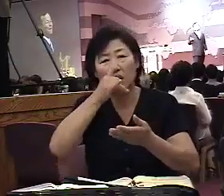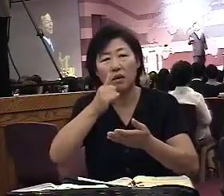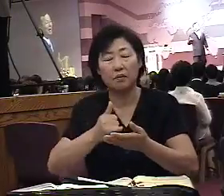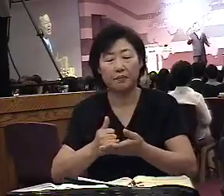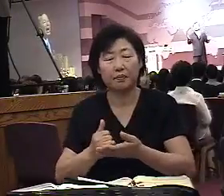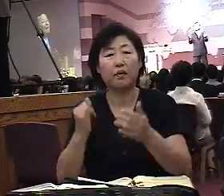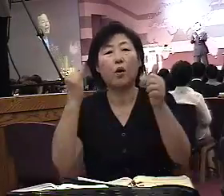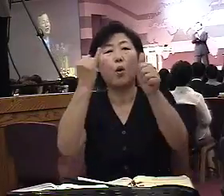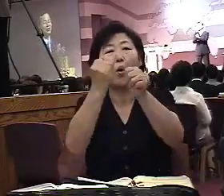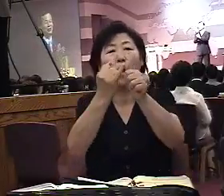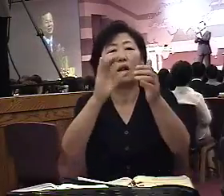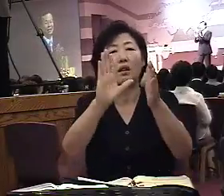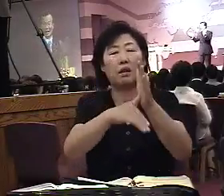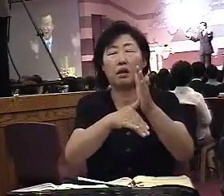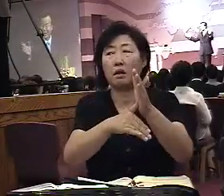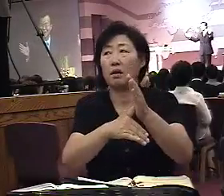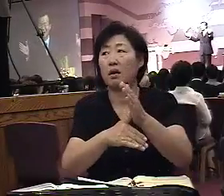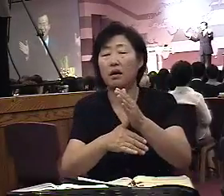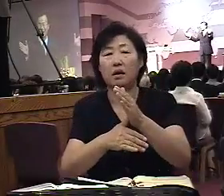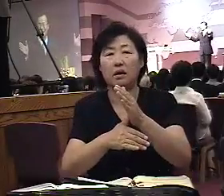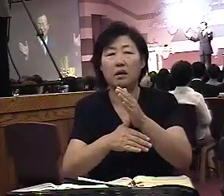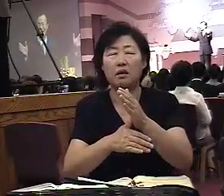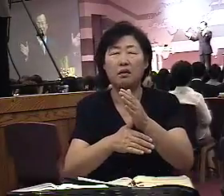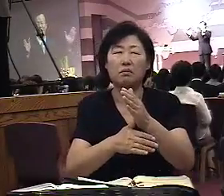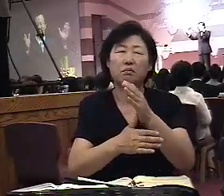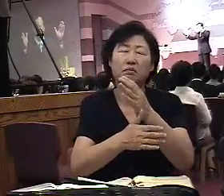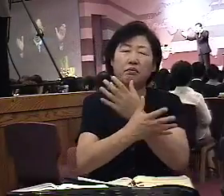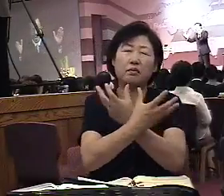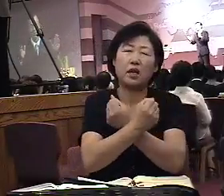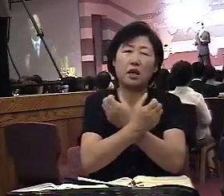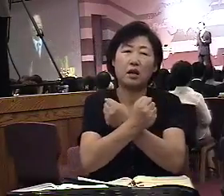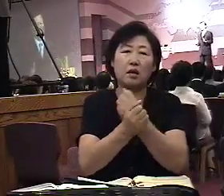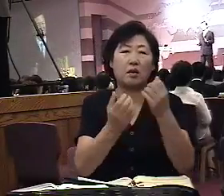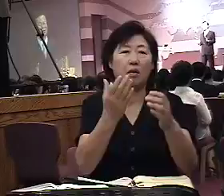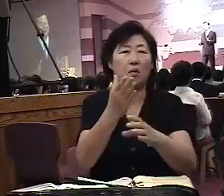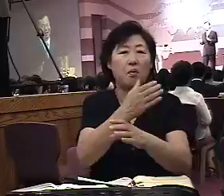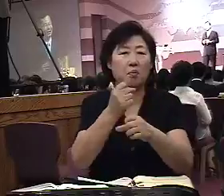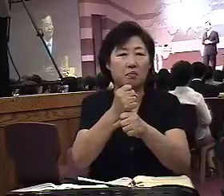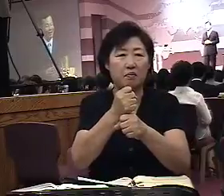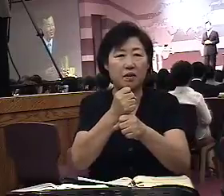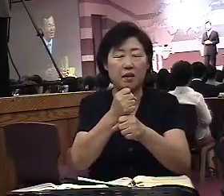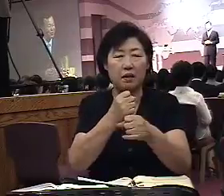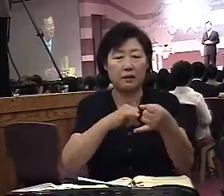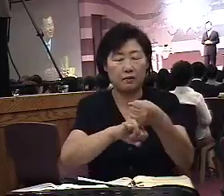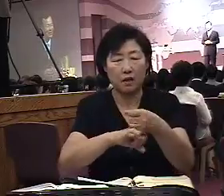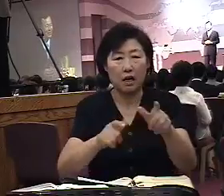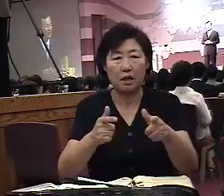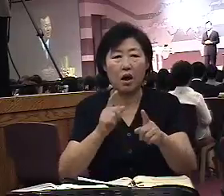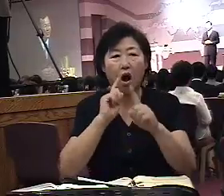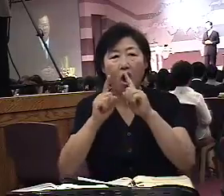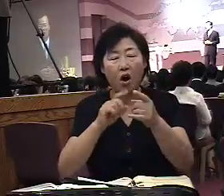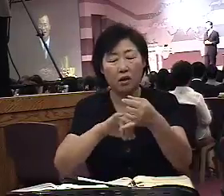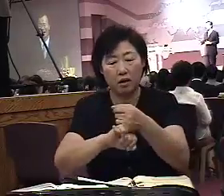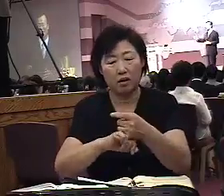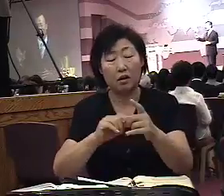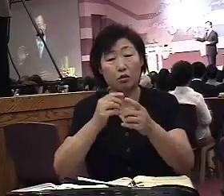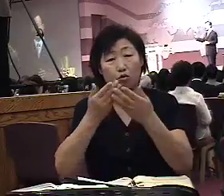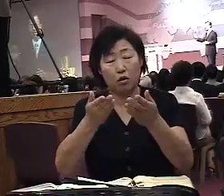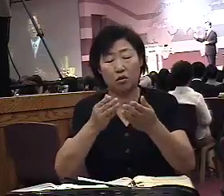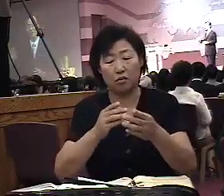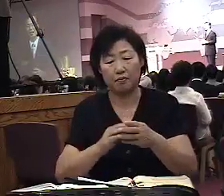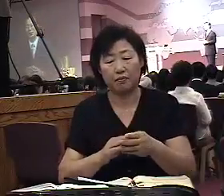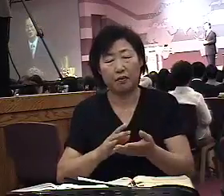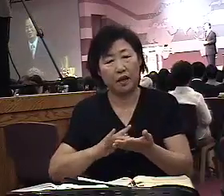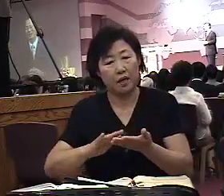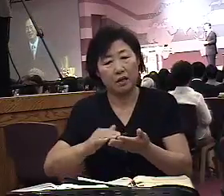할 때 카베넨트를, 계약을 맺는 게 아니라 언약을 한다고 말하지 않습니까? 그 언약에는